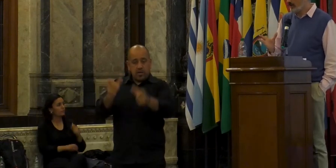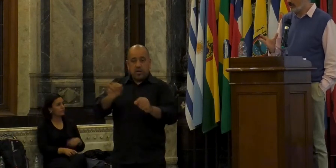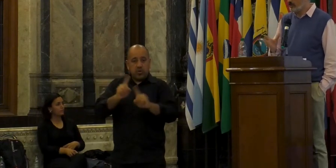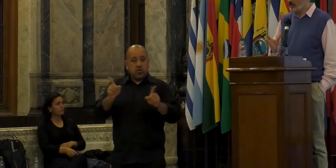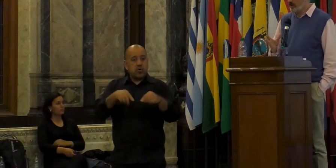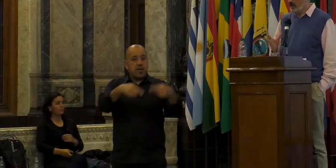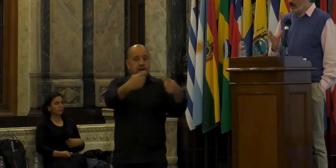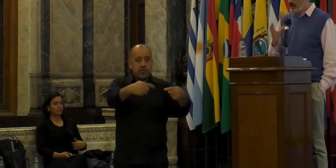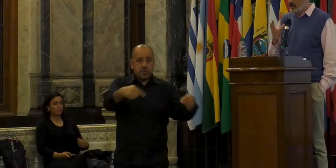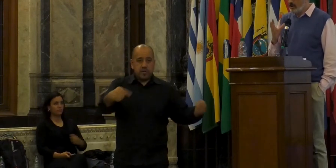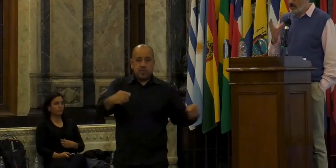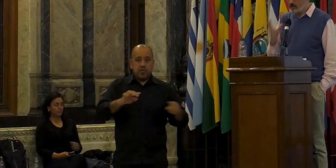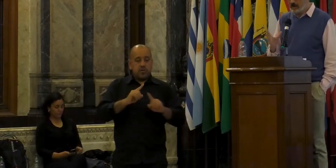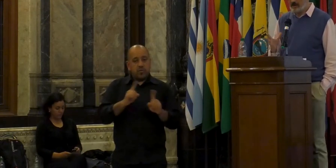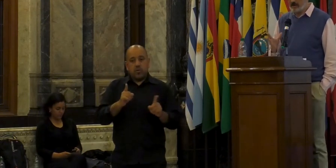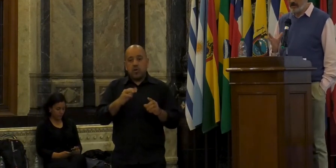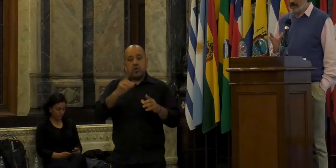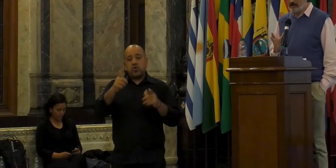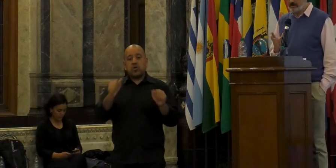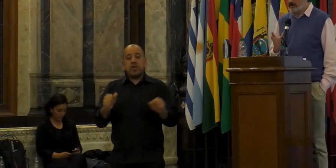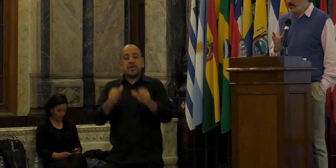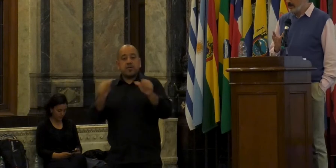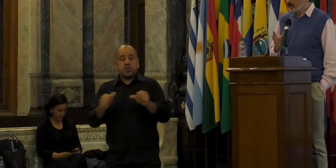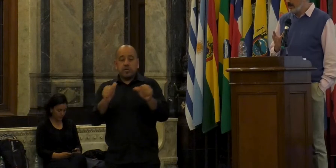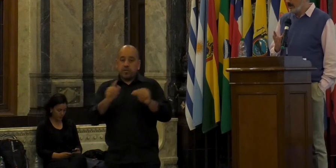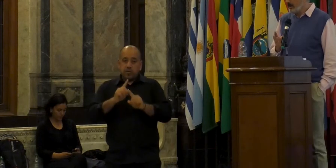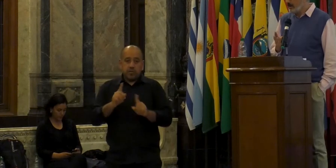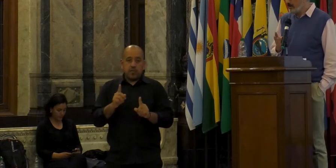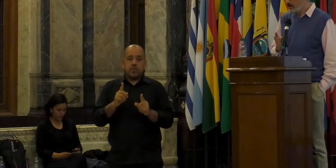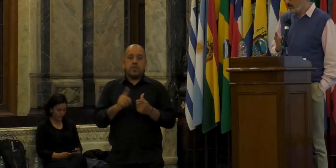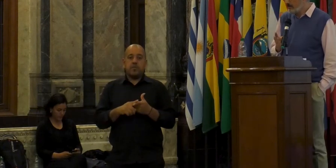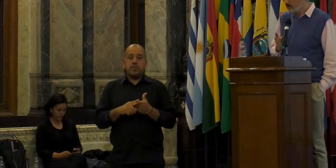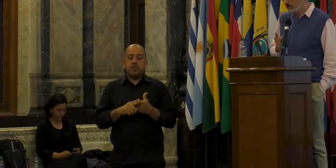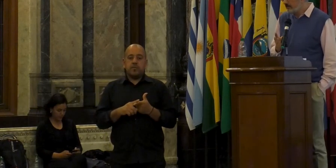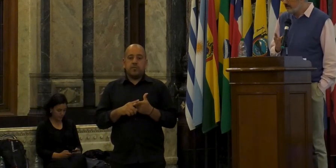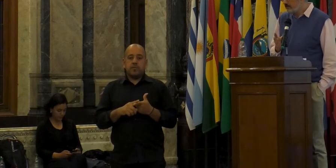los objetos, no son las acciones,